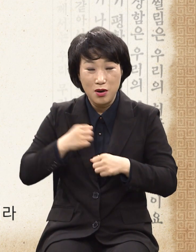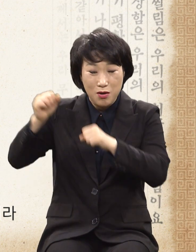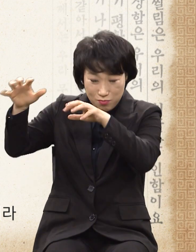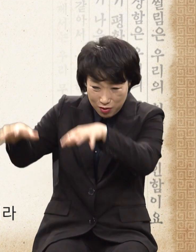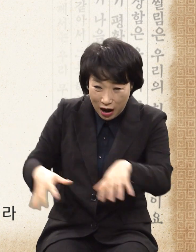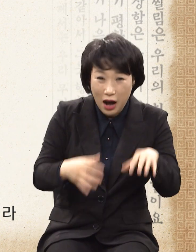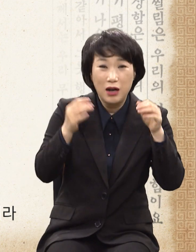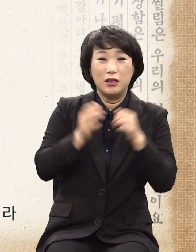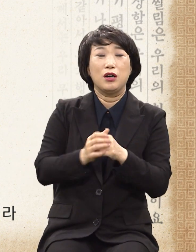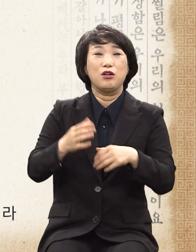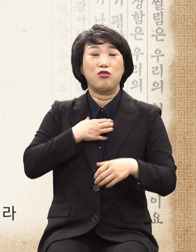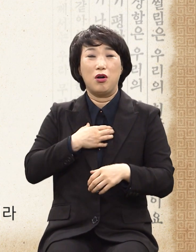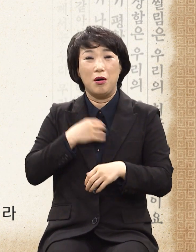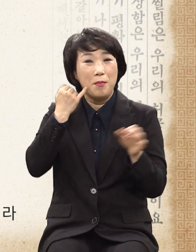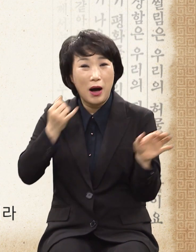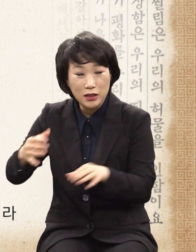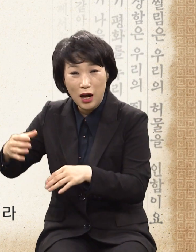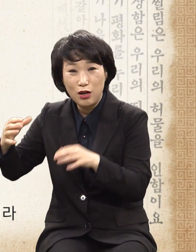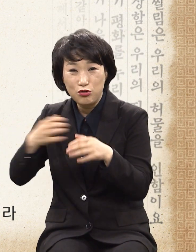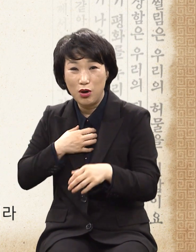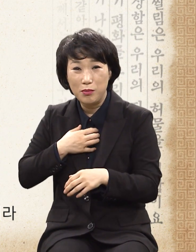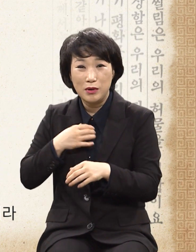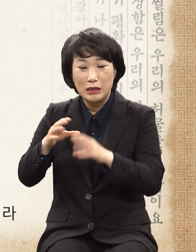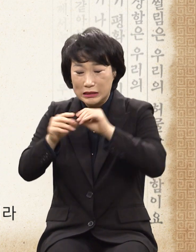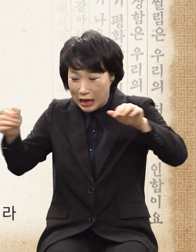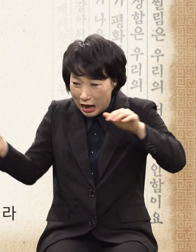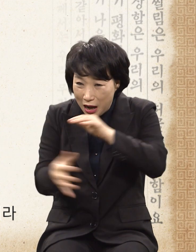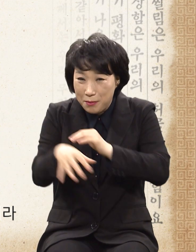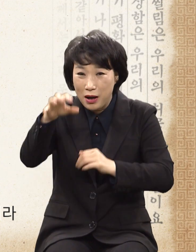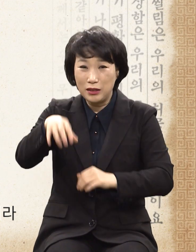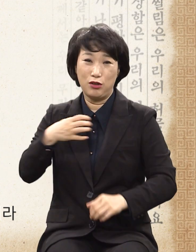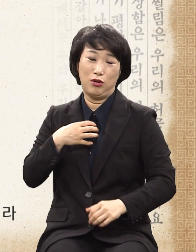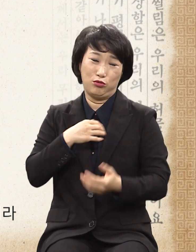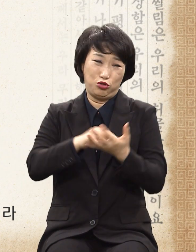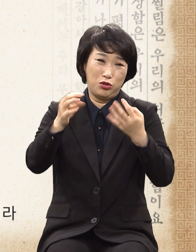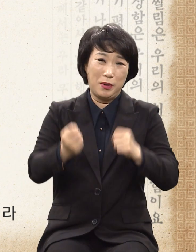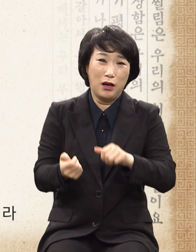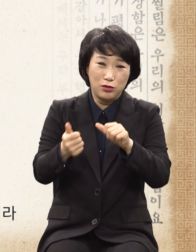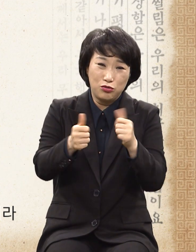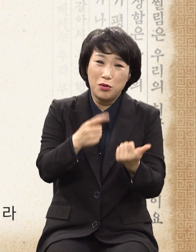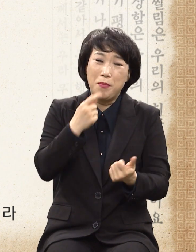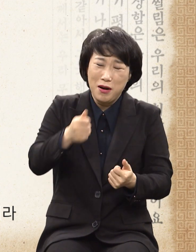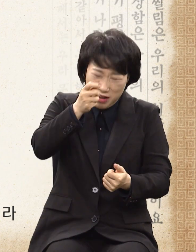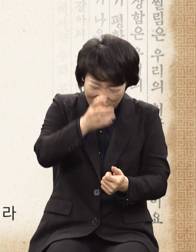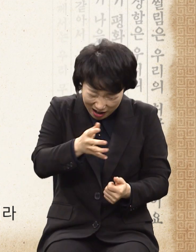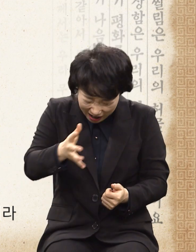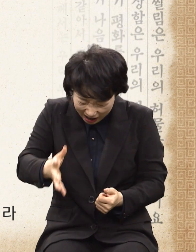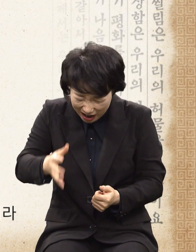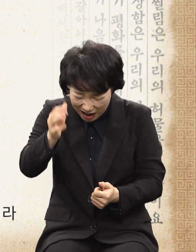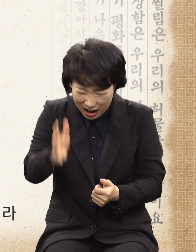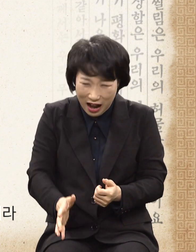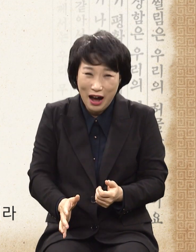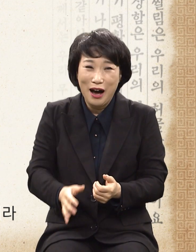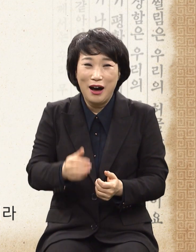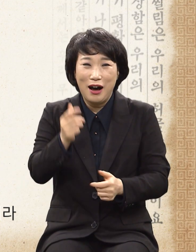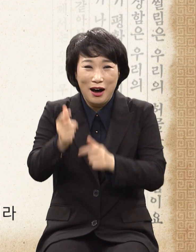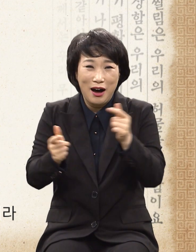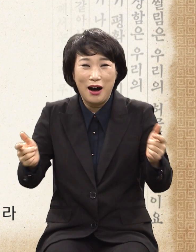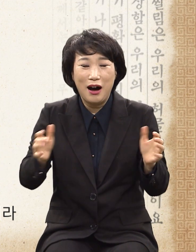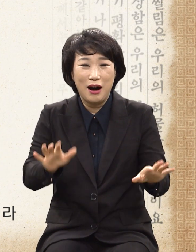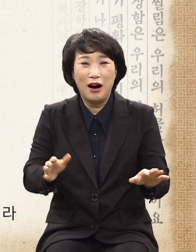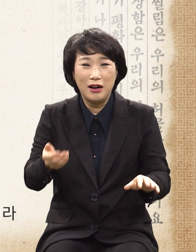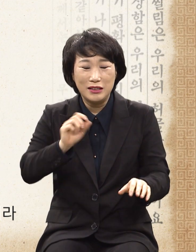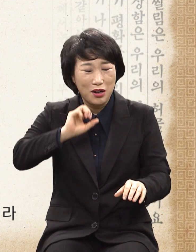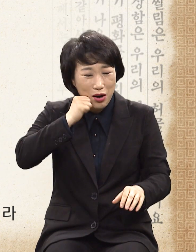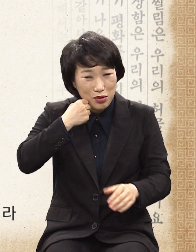바다의 위험과 사막의 위험과 힘든 죽음의 고비를 수없이 넘어가면서도 왜 그